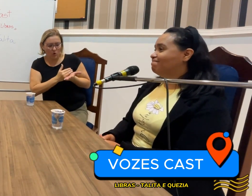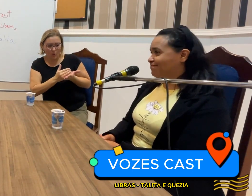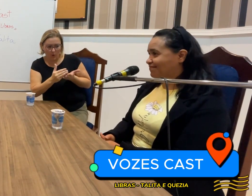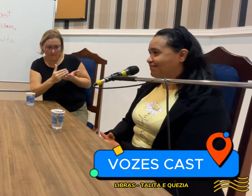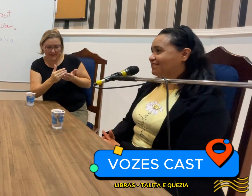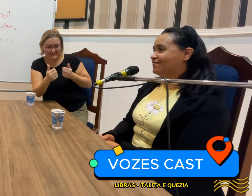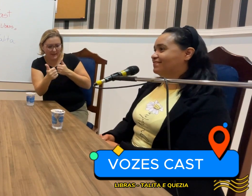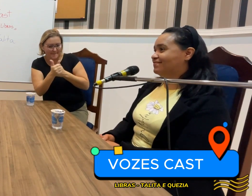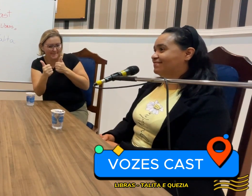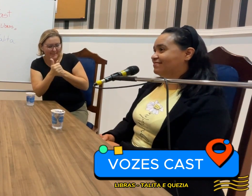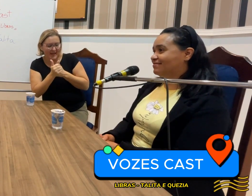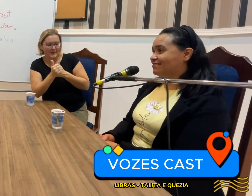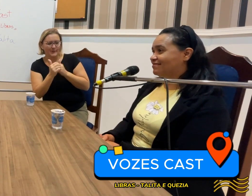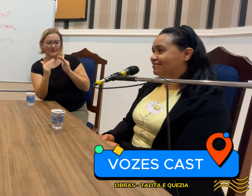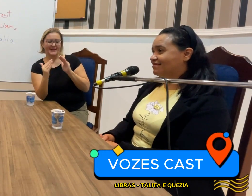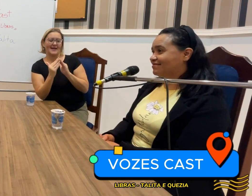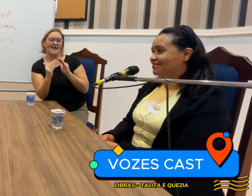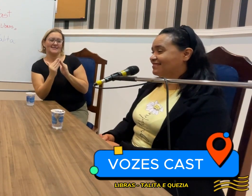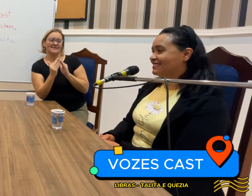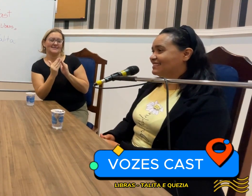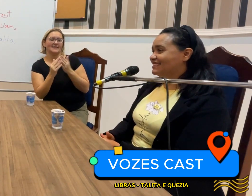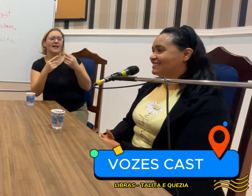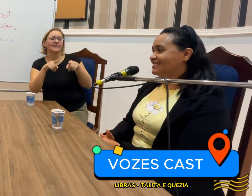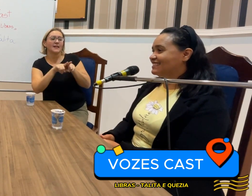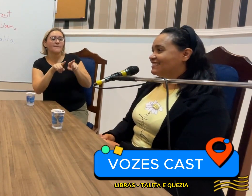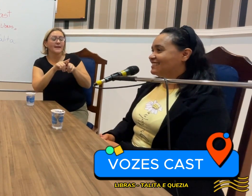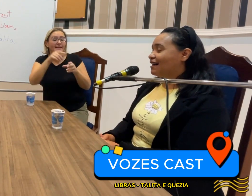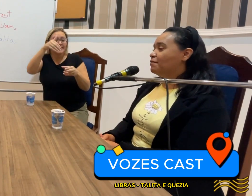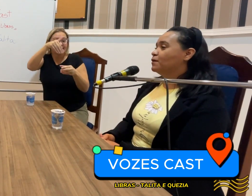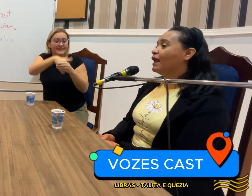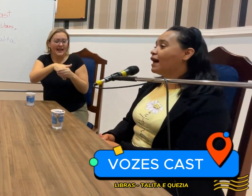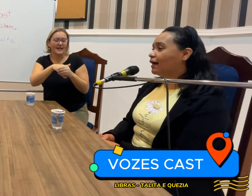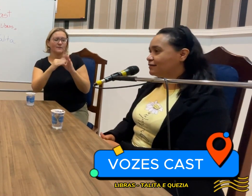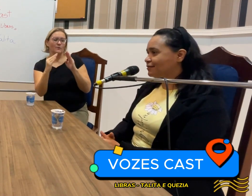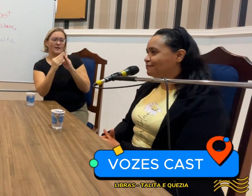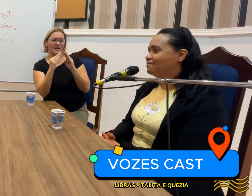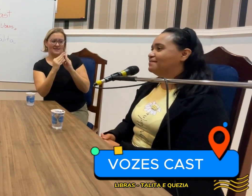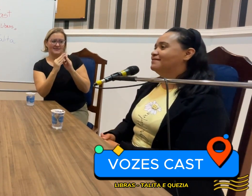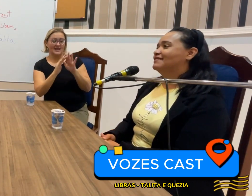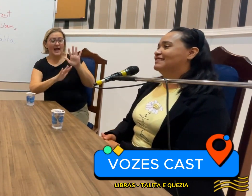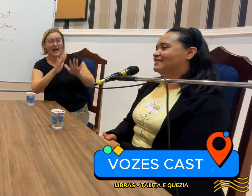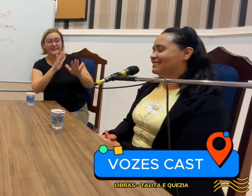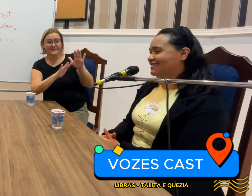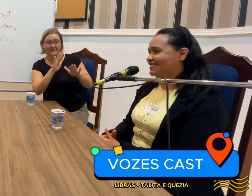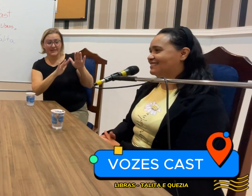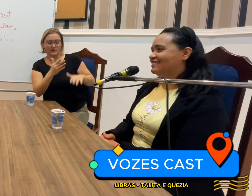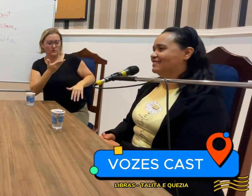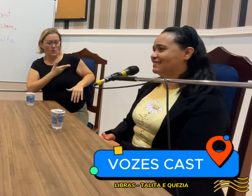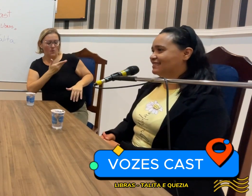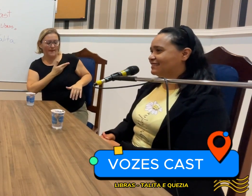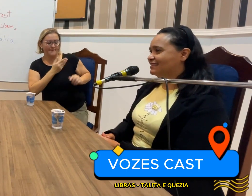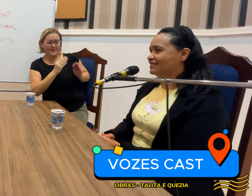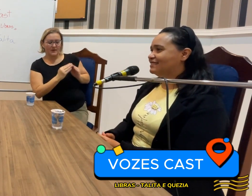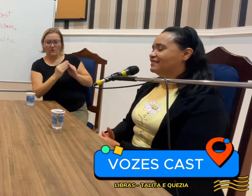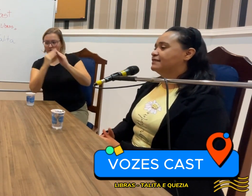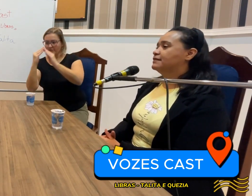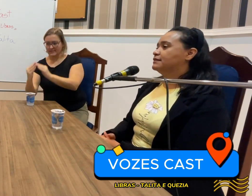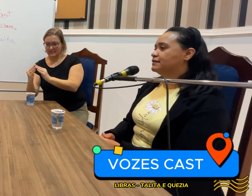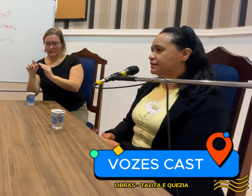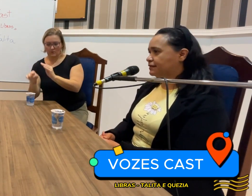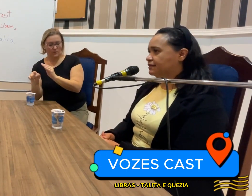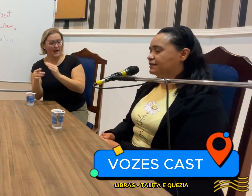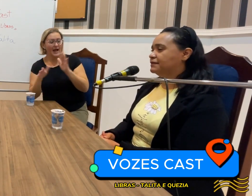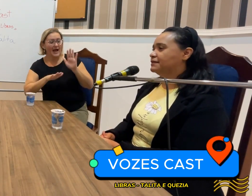casa. Mas a missão também está ao seu lado. Ao meu lado. E na questão de você interpretar,